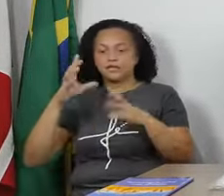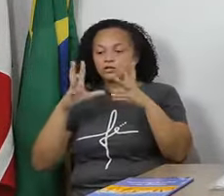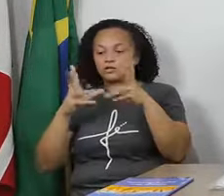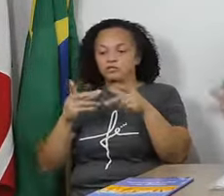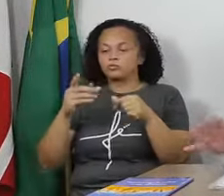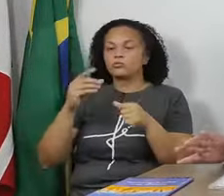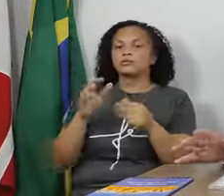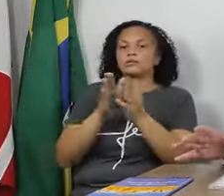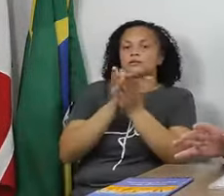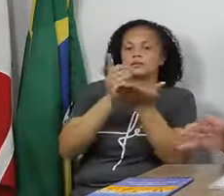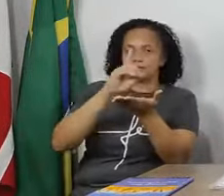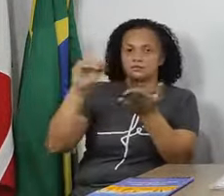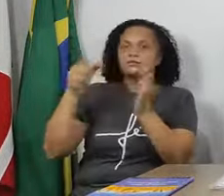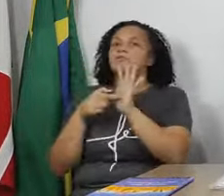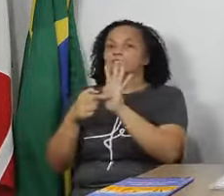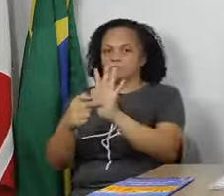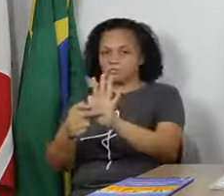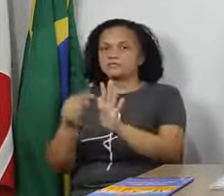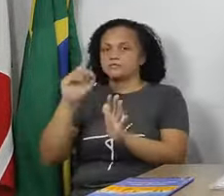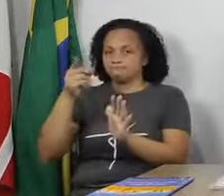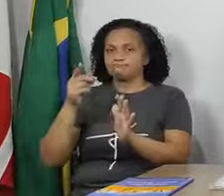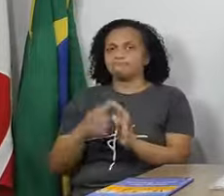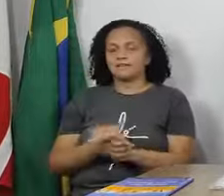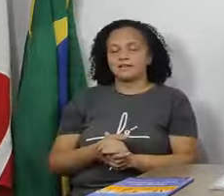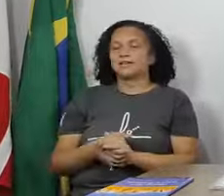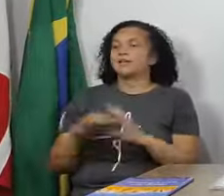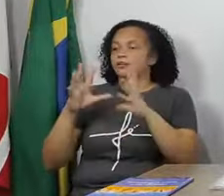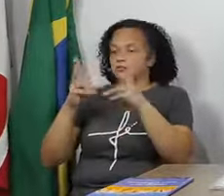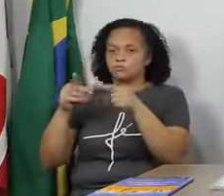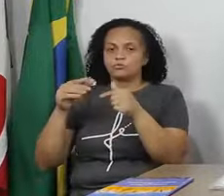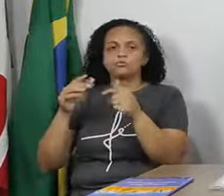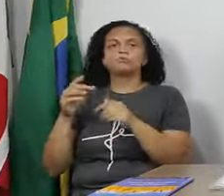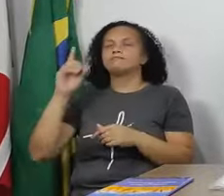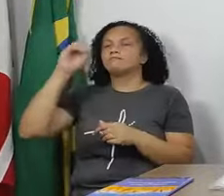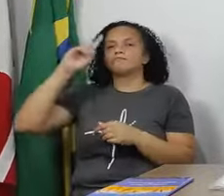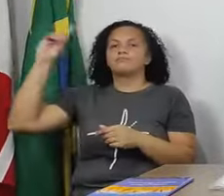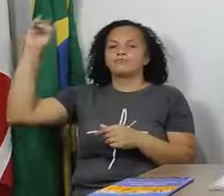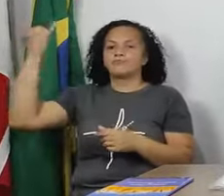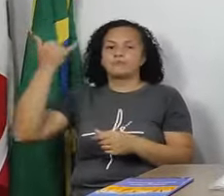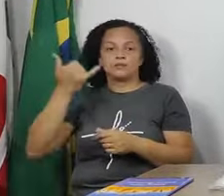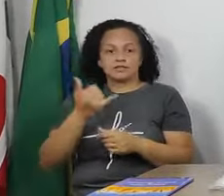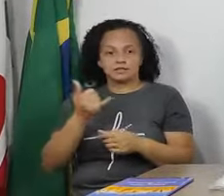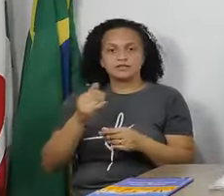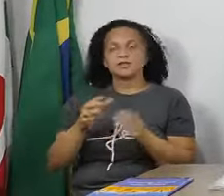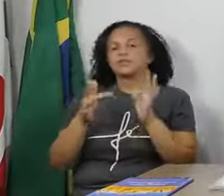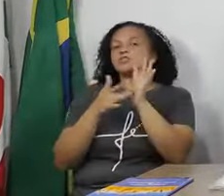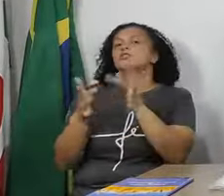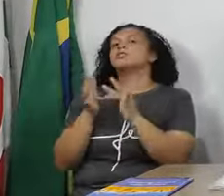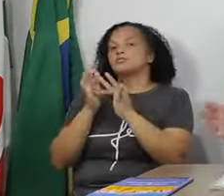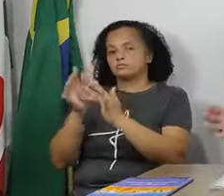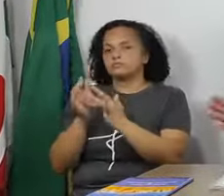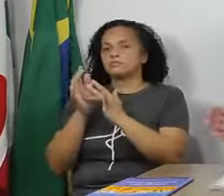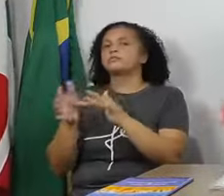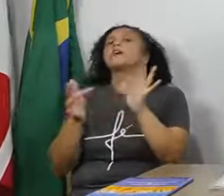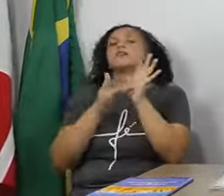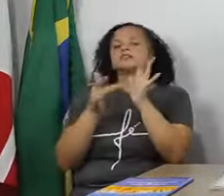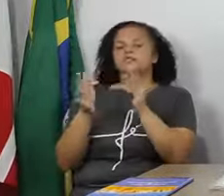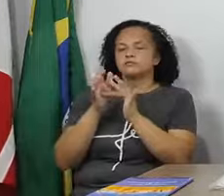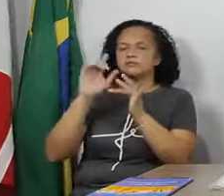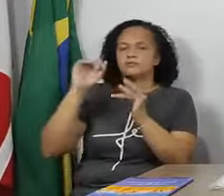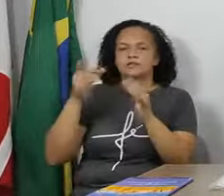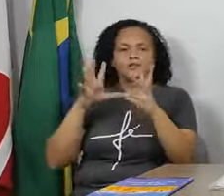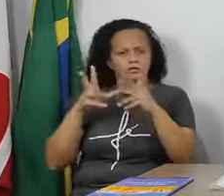é, segundo a sua palavra. Tudo aquilo que Deus diz a respeito de Jesus. Jesus é tudo aquilo que a Bíblia